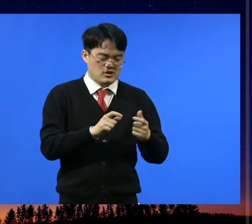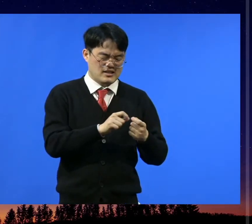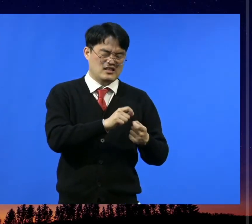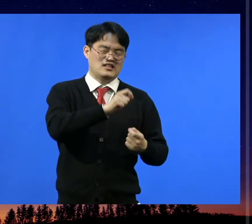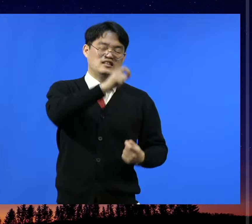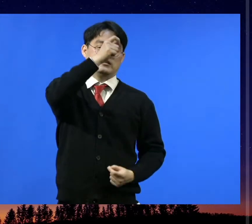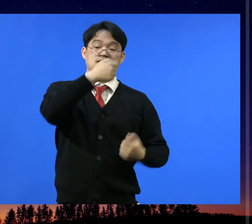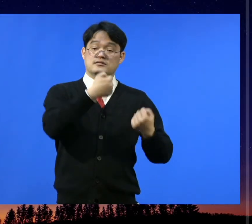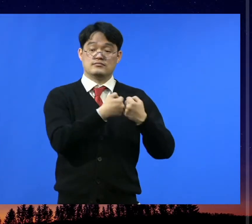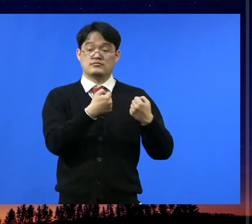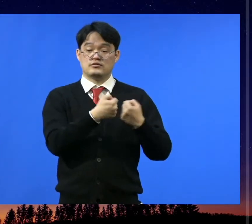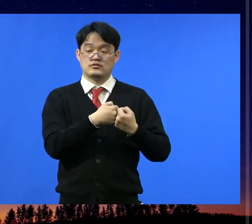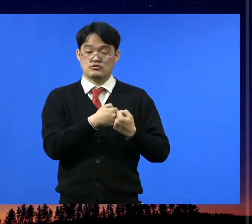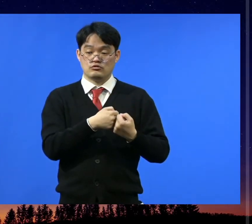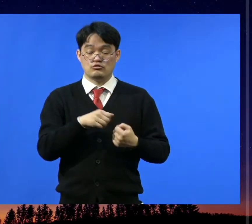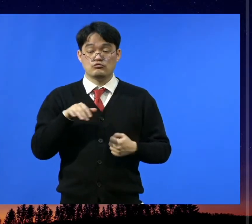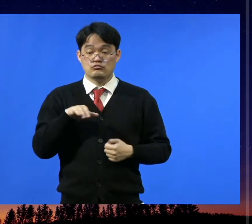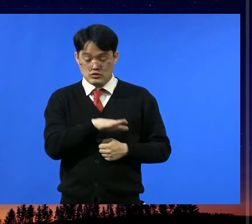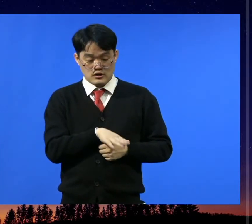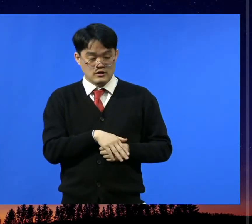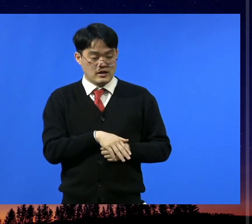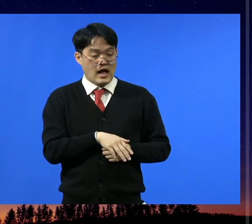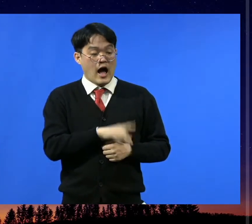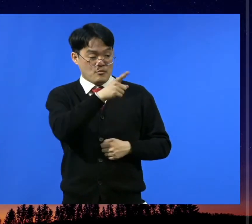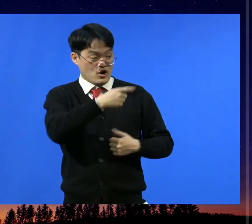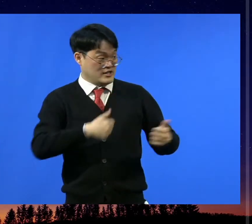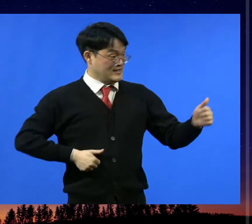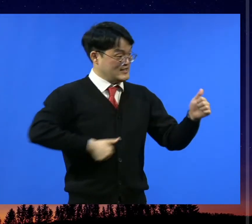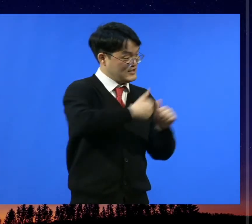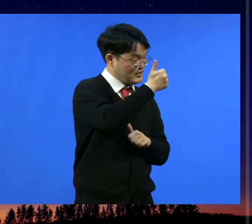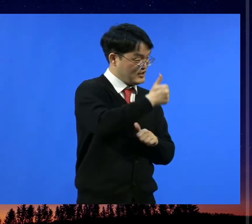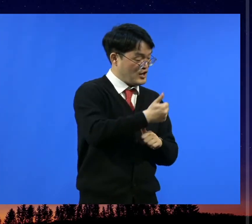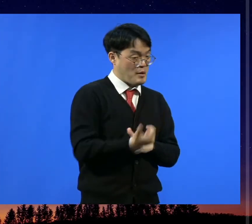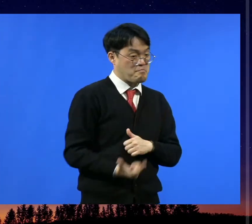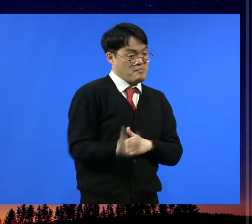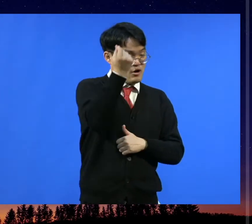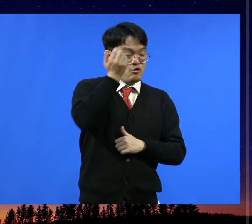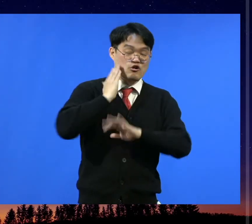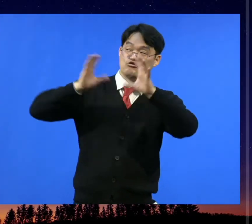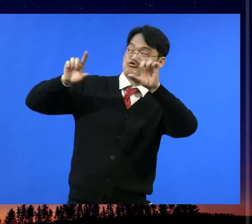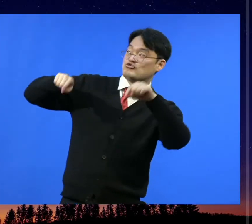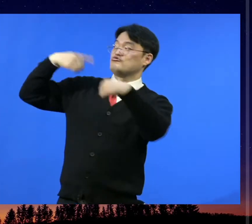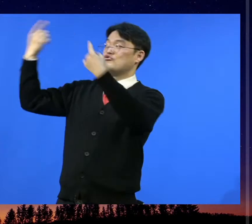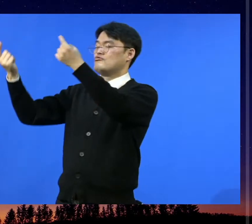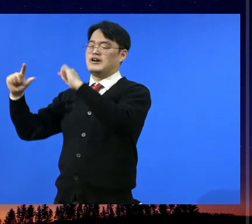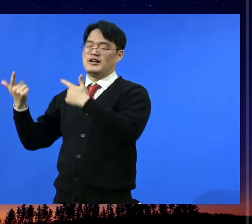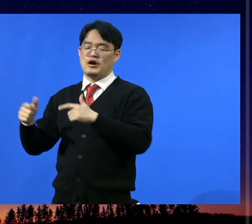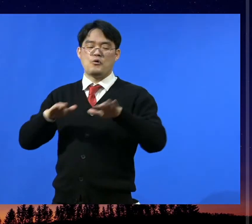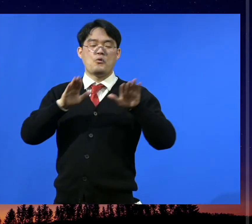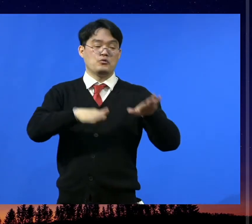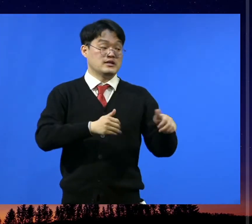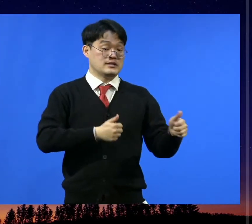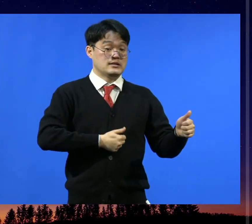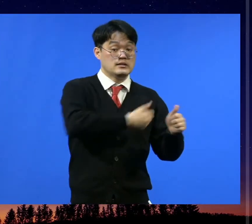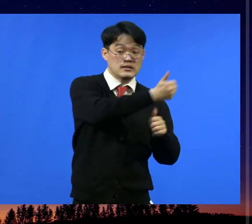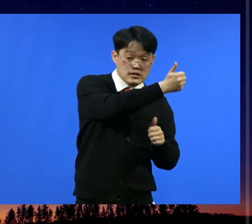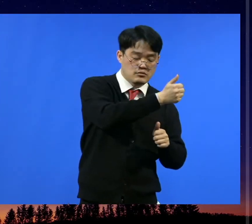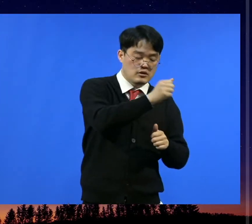우리는 하루아침에 끝내고 천국 가는 게 아닙니다. 오늘의 승리를 내일의 승리로 계속 이어가야 되는 거예요.